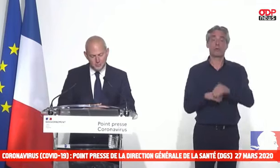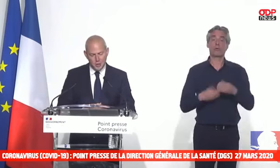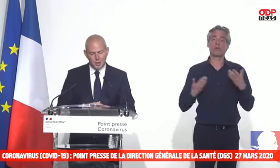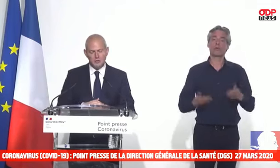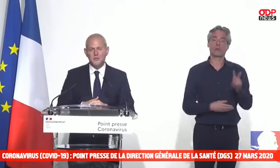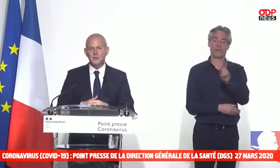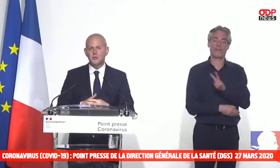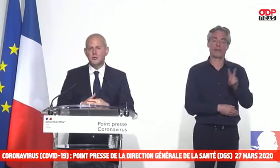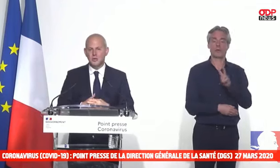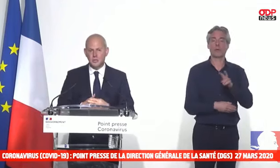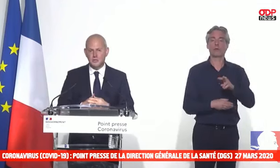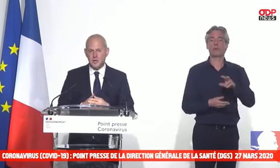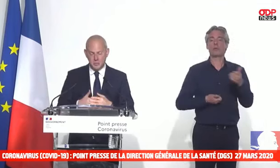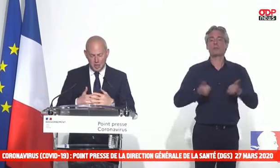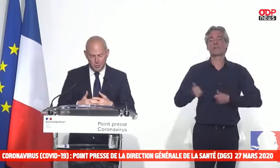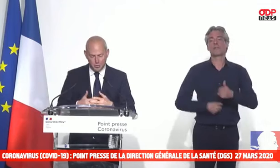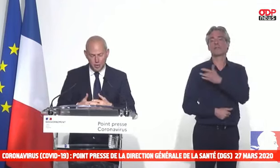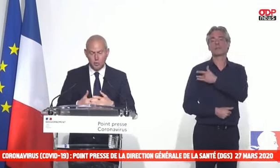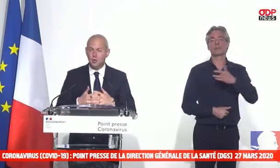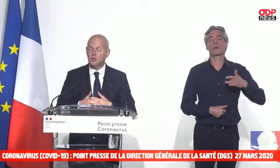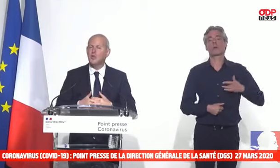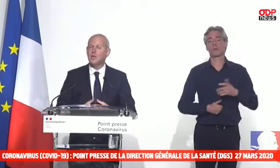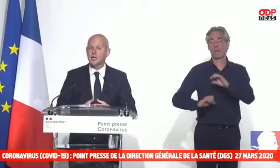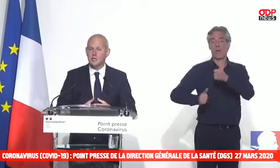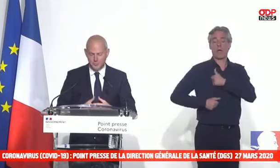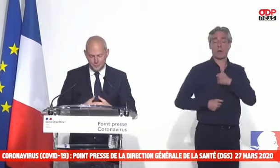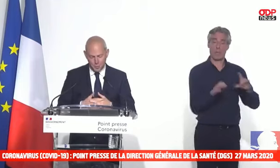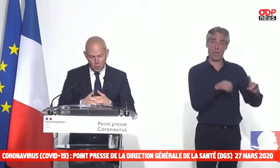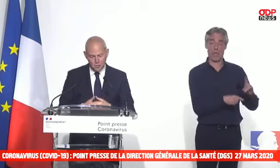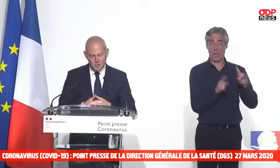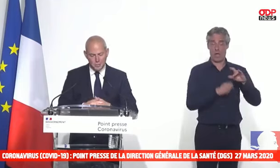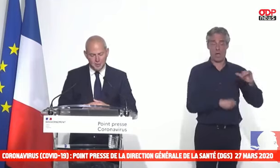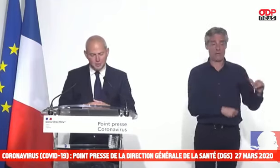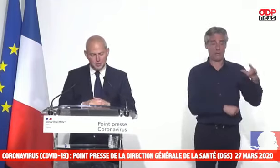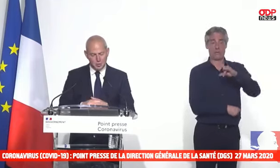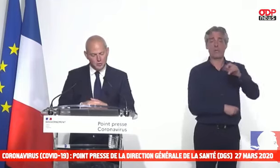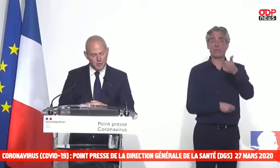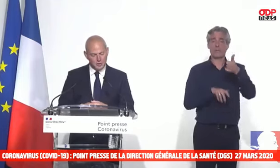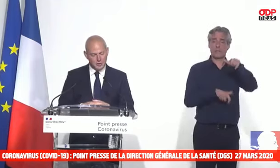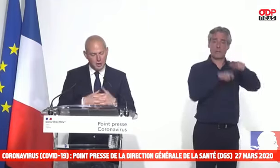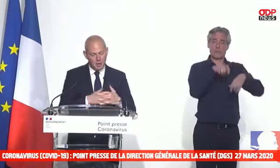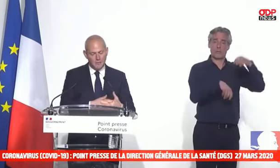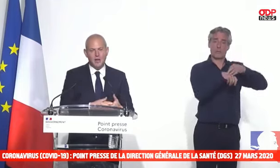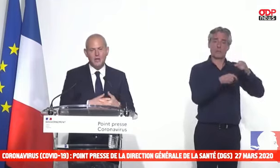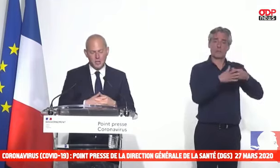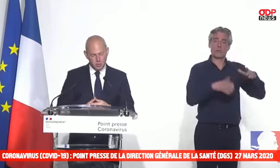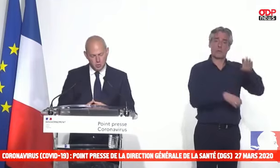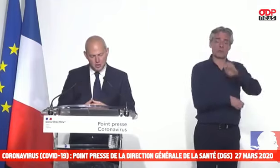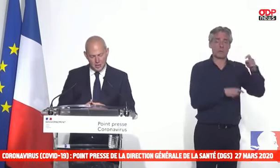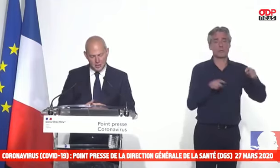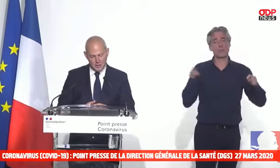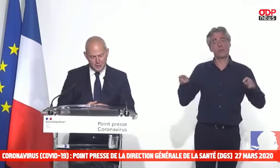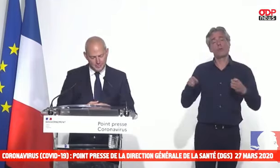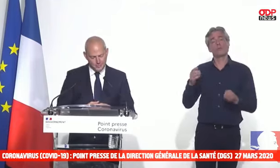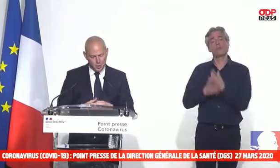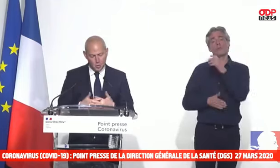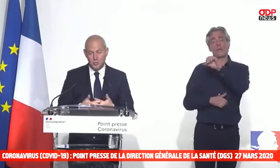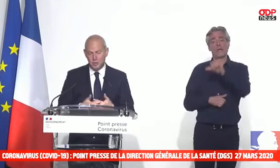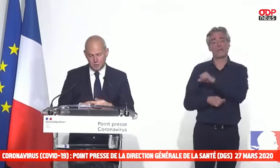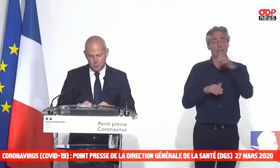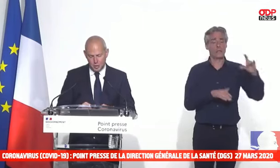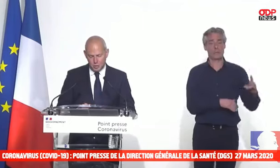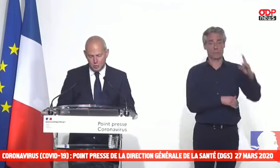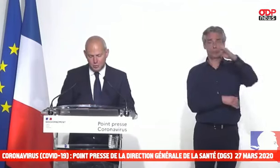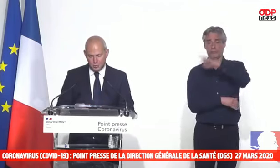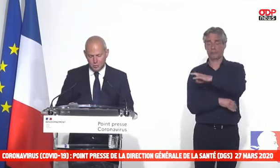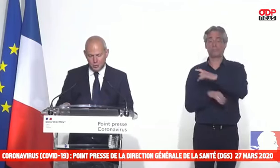vendredi, le service de santé des armées a procédé au transfert aérien de 6 patients de Grand Est vers la région Nouvelle-Aquitaine, au